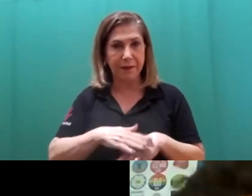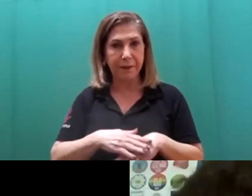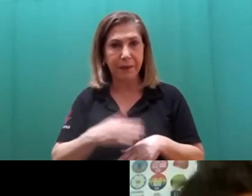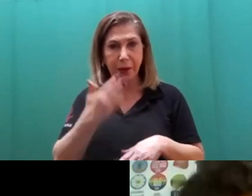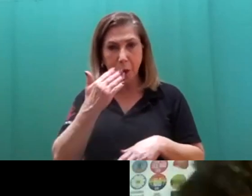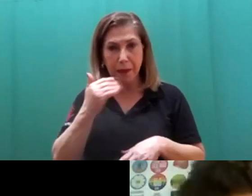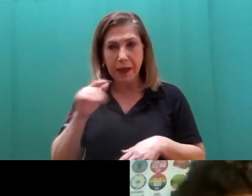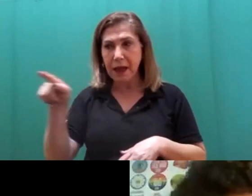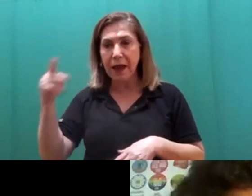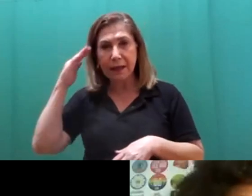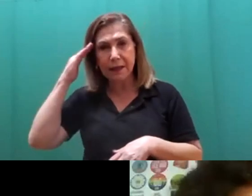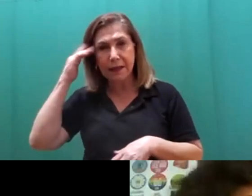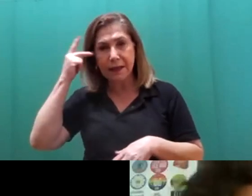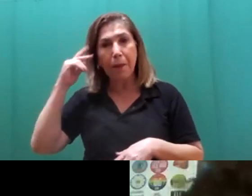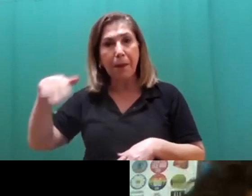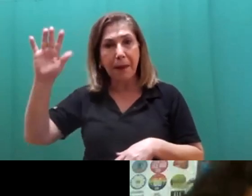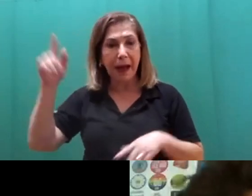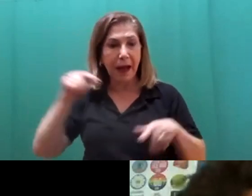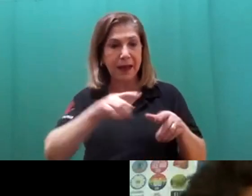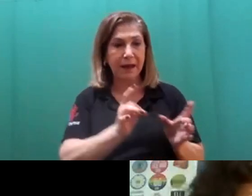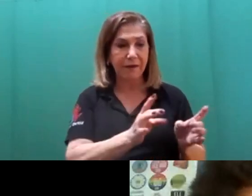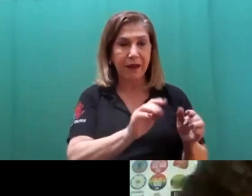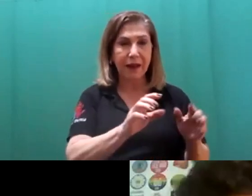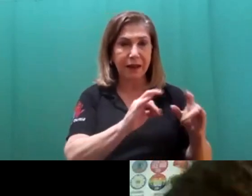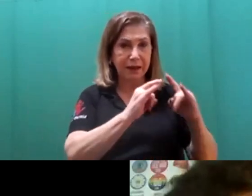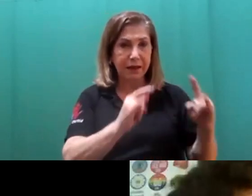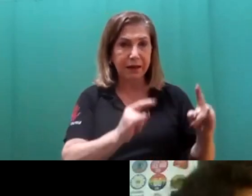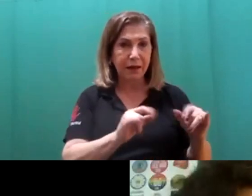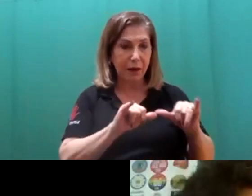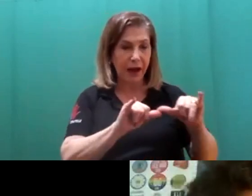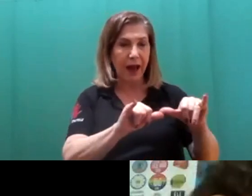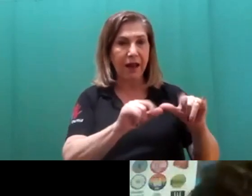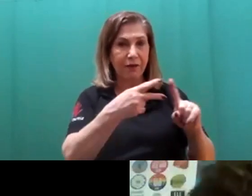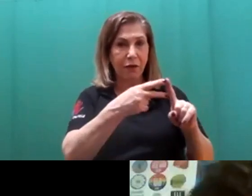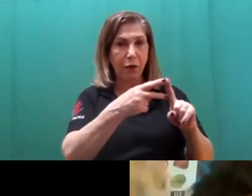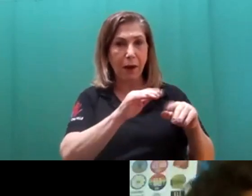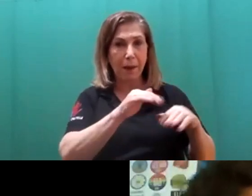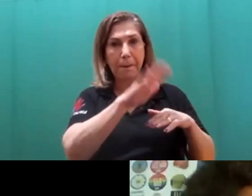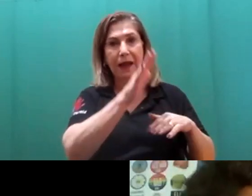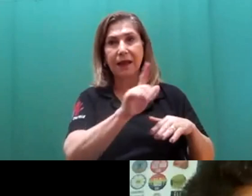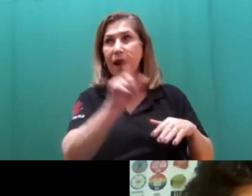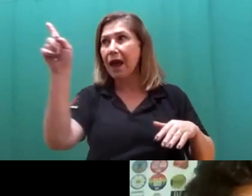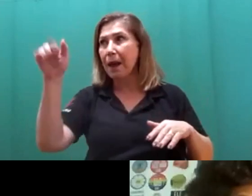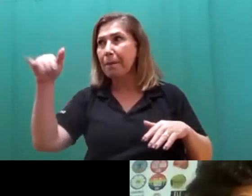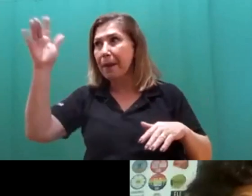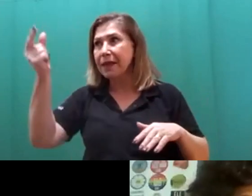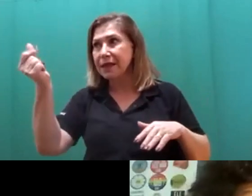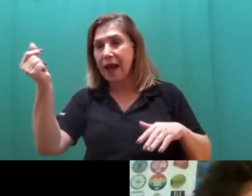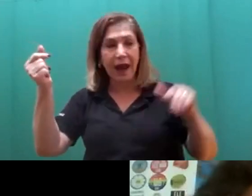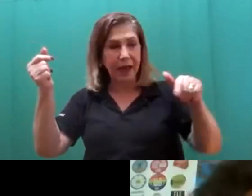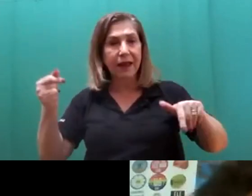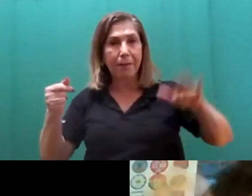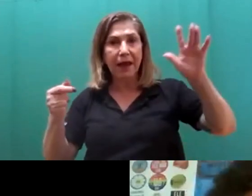em São Paulo, o mercadinho aqui do meu bairro, mesmo que não seja o Carrefour, aumenta também, porque ele sabe que aumentou lá. Né?